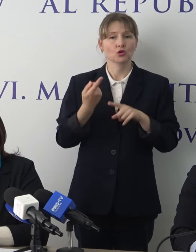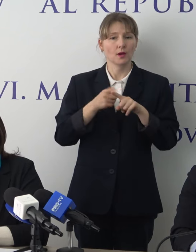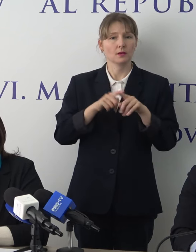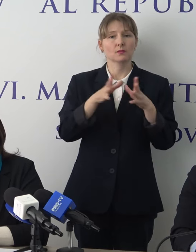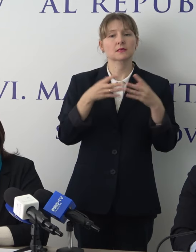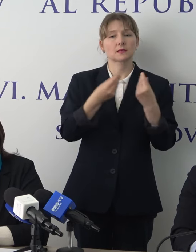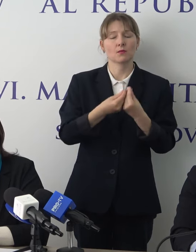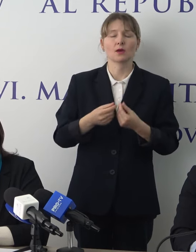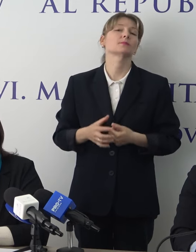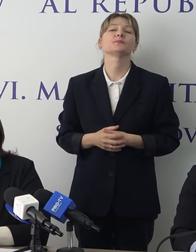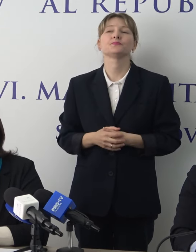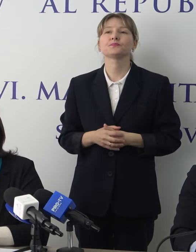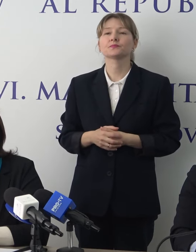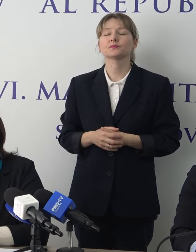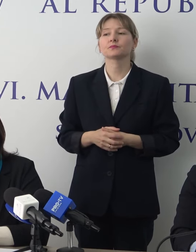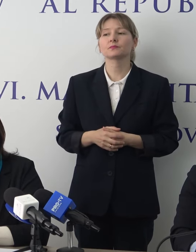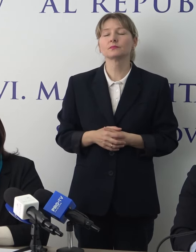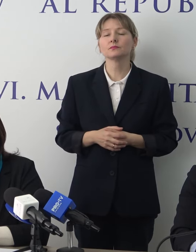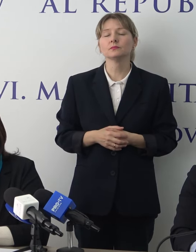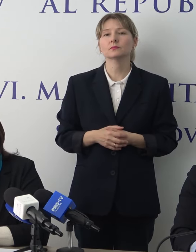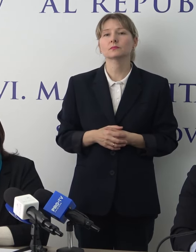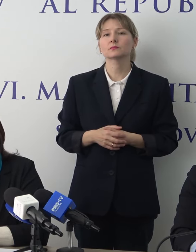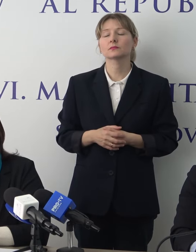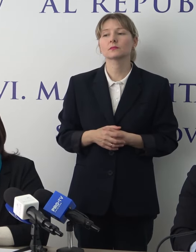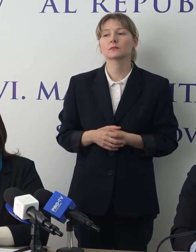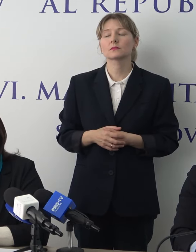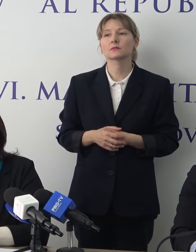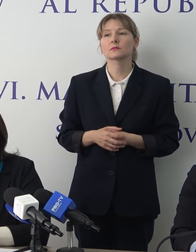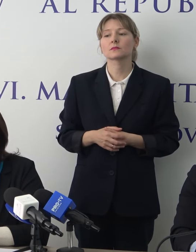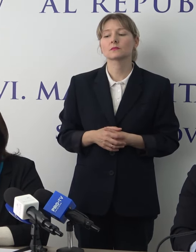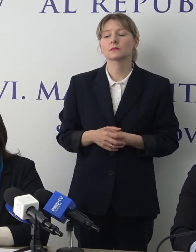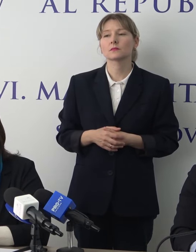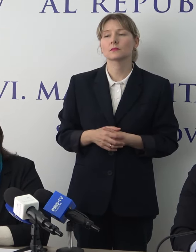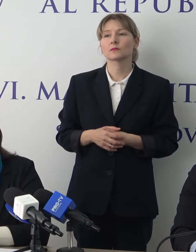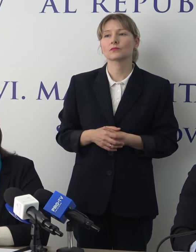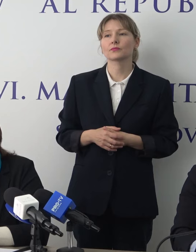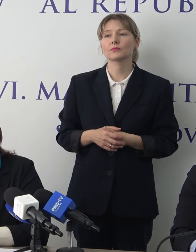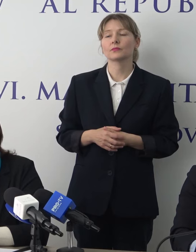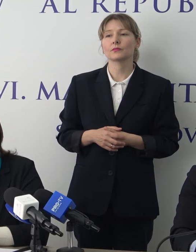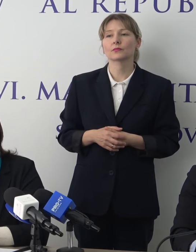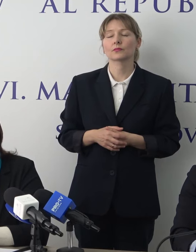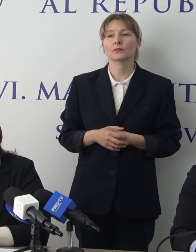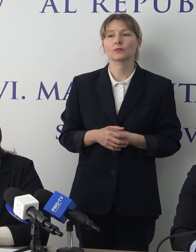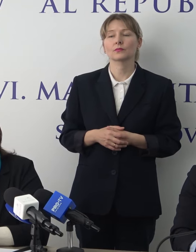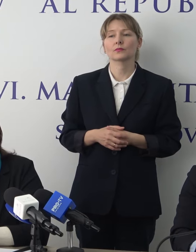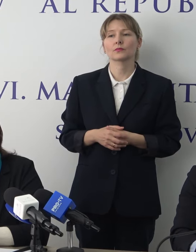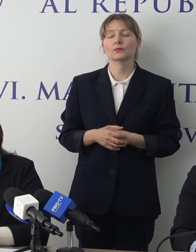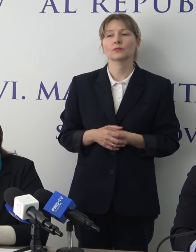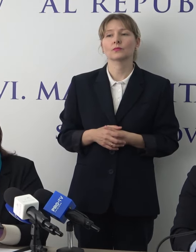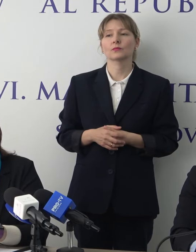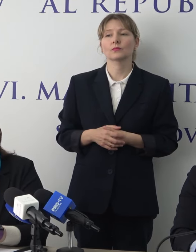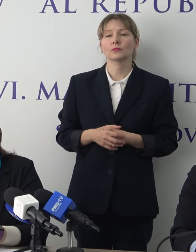specialists navigate complex legal and ethical dilemmas, often under intense scrutiny and, as the minister mentioned, with limited